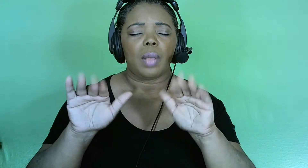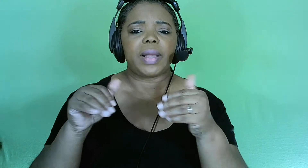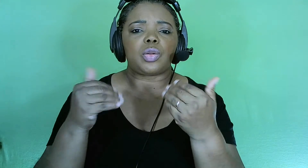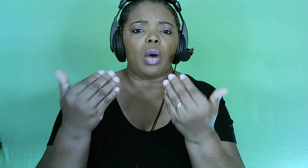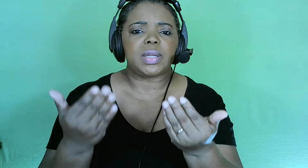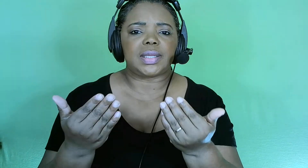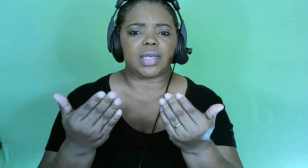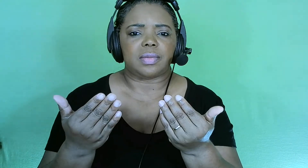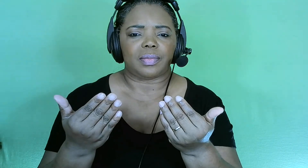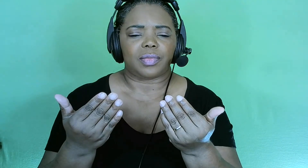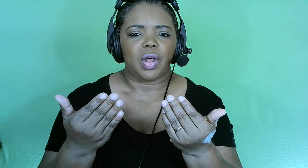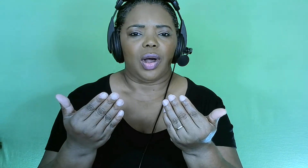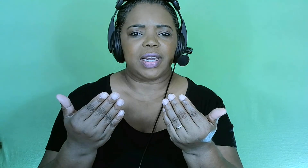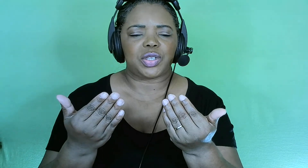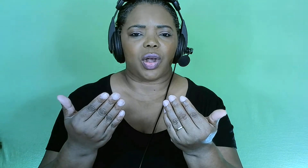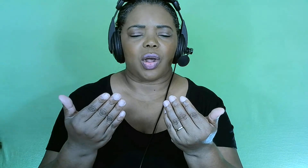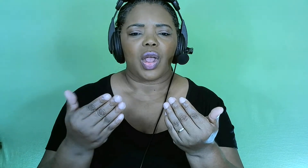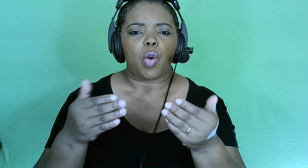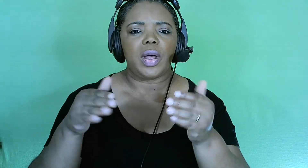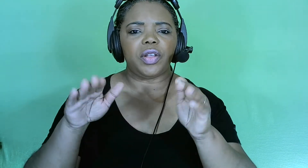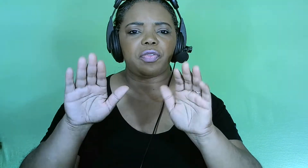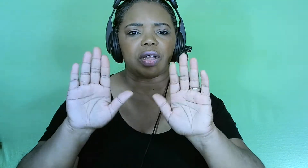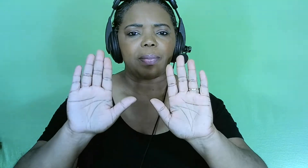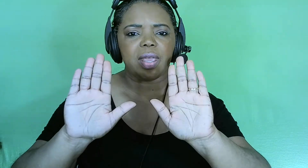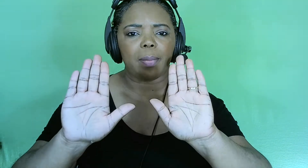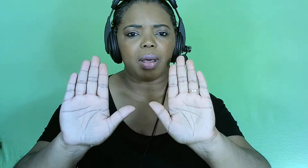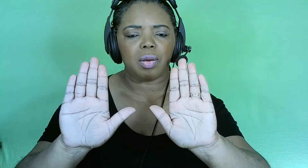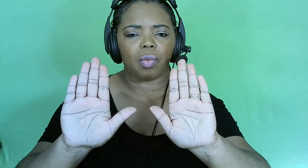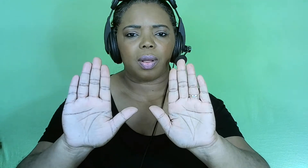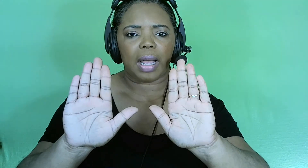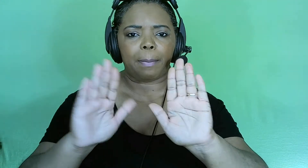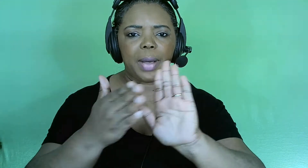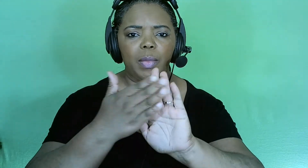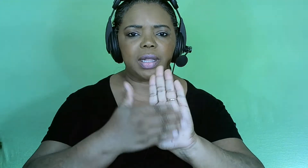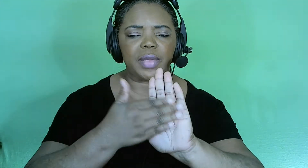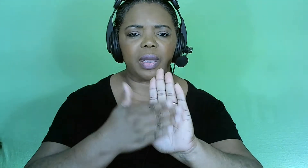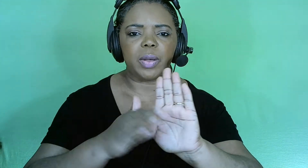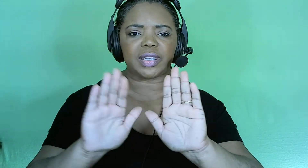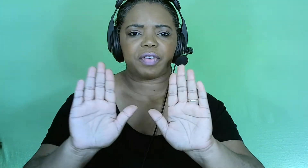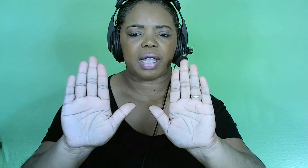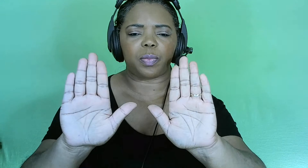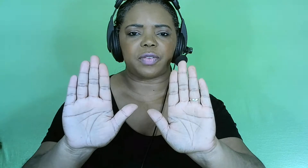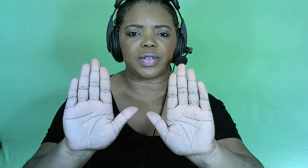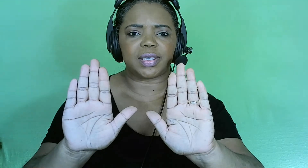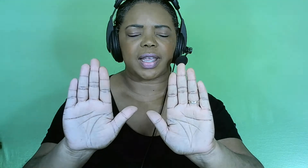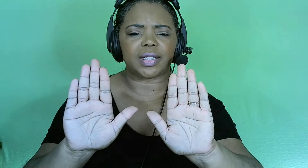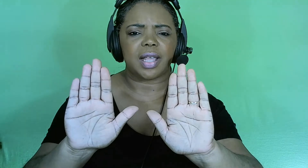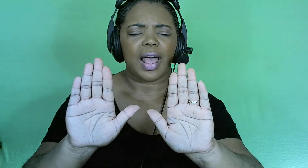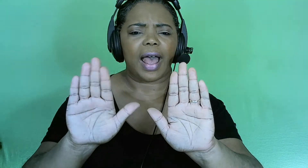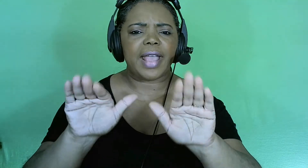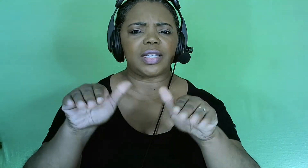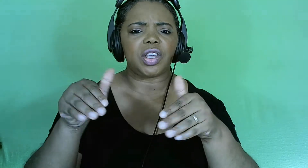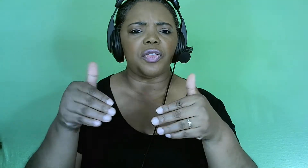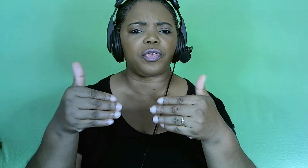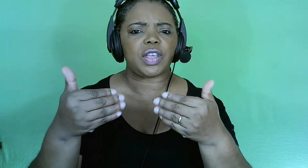Mas como assim? Olha só, quando eu viro a minha mão, a palma da minha mão está virada para vocês. Aí se eu viro